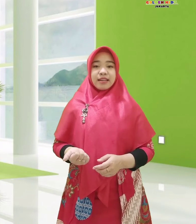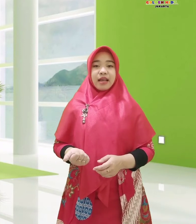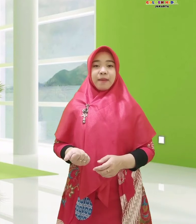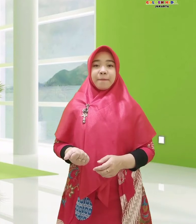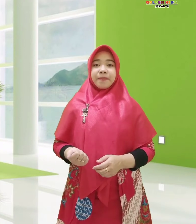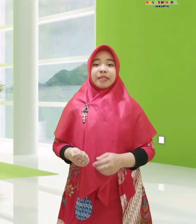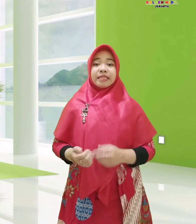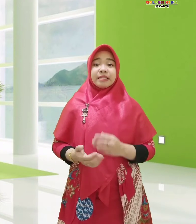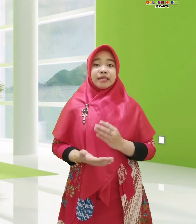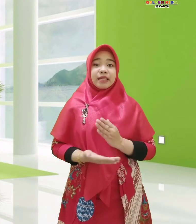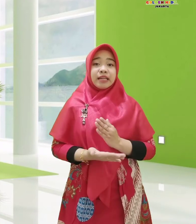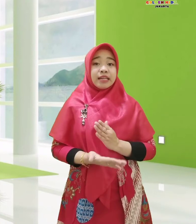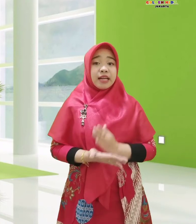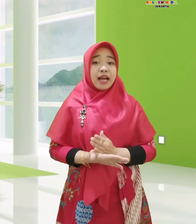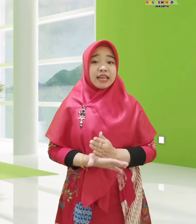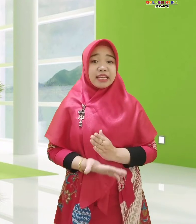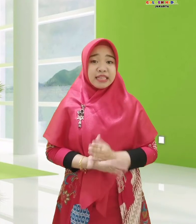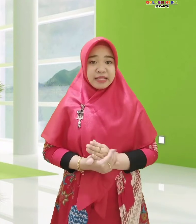Nah, hal ini,